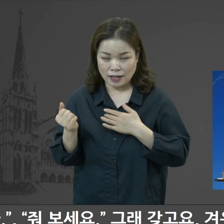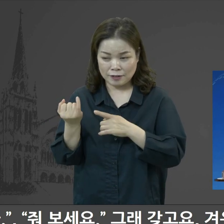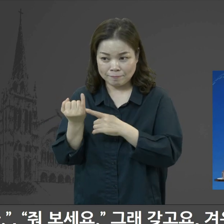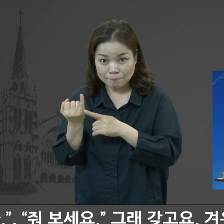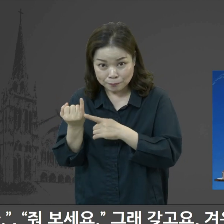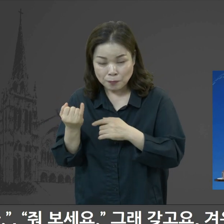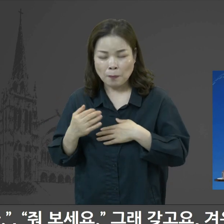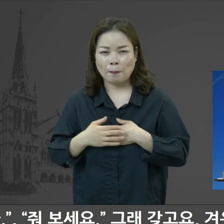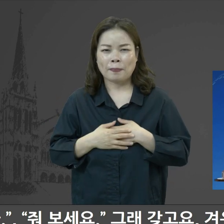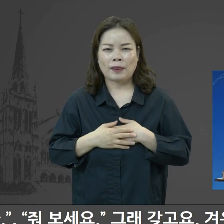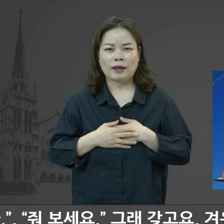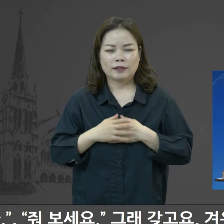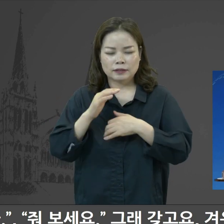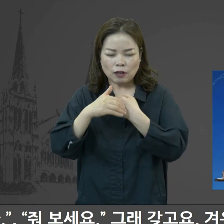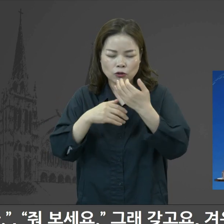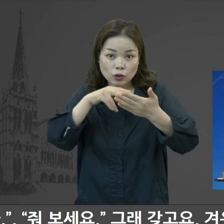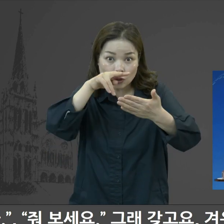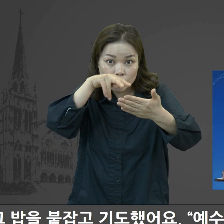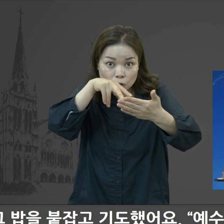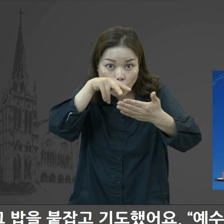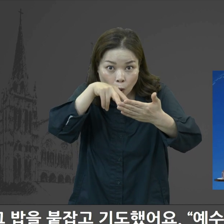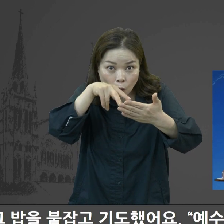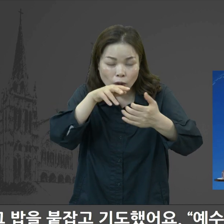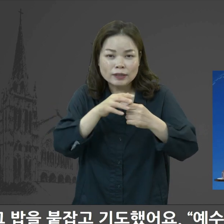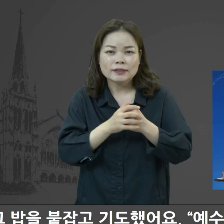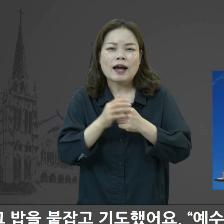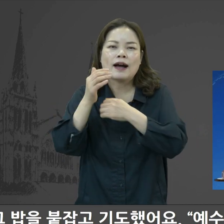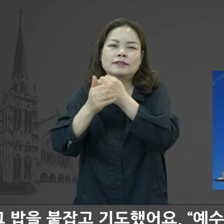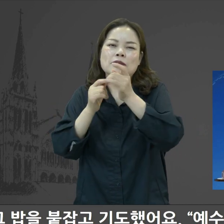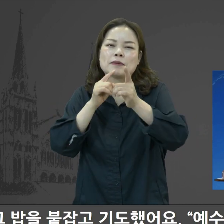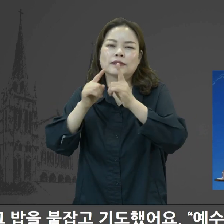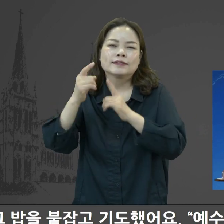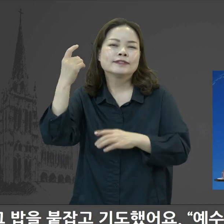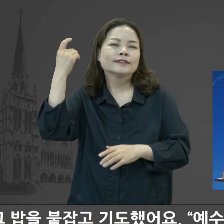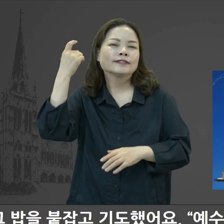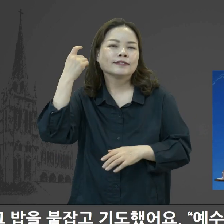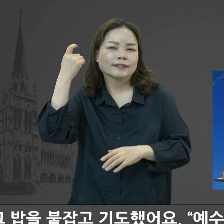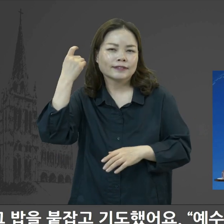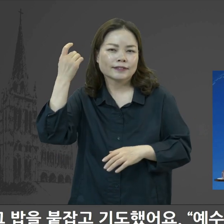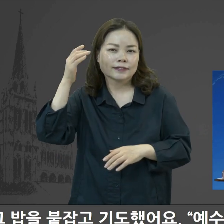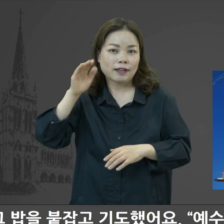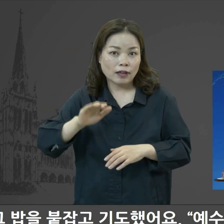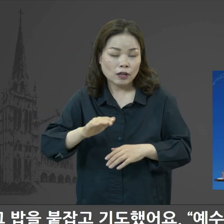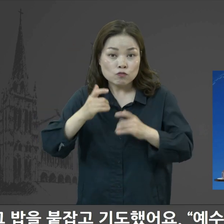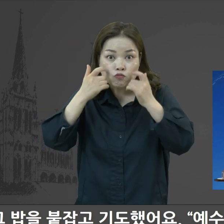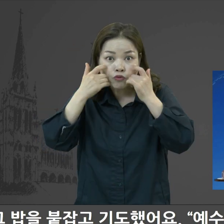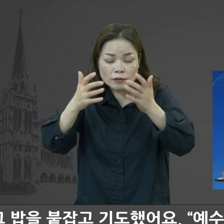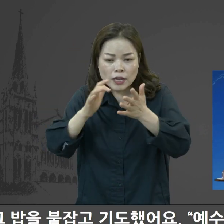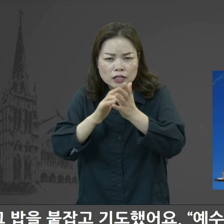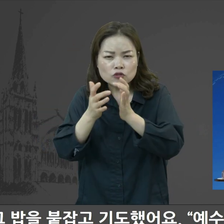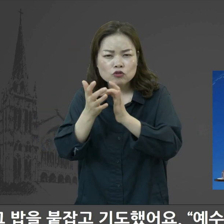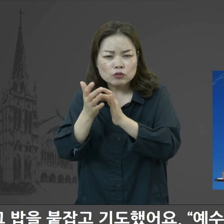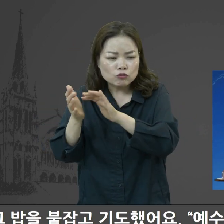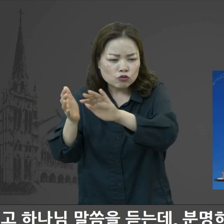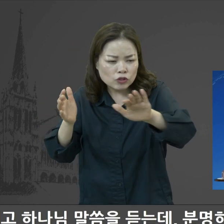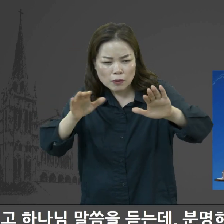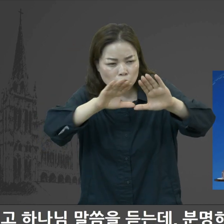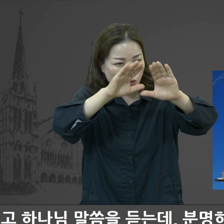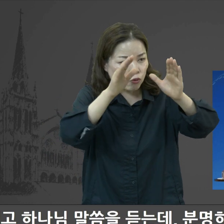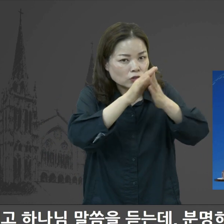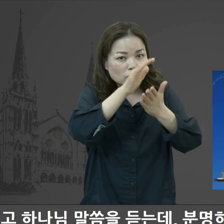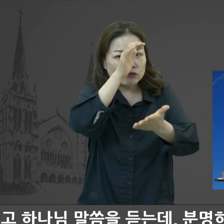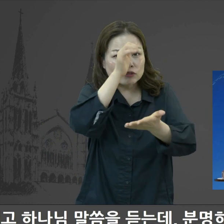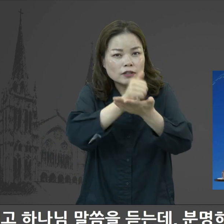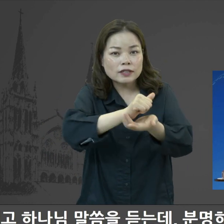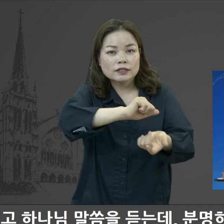분명히 성경도 보고 그리고 하나님 말씀을 듣는데 분명히 예수님이 우리의 모든 죄를